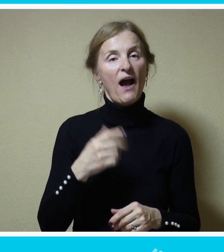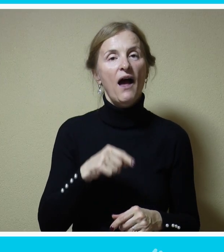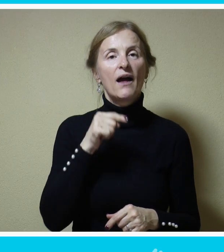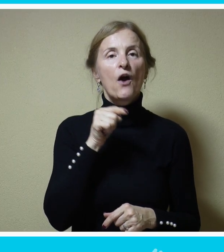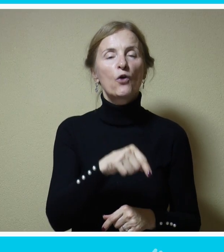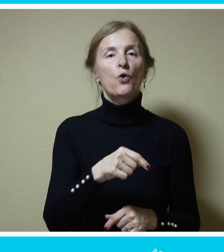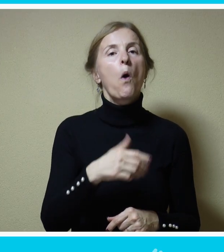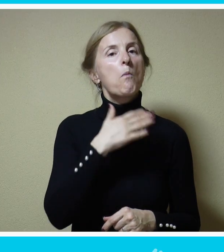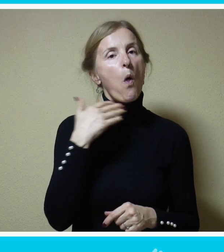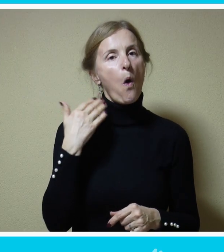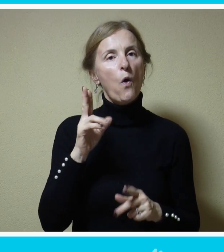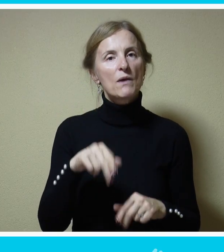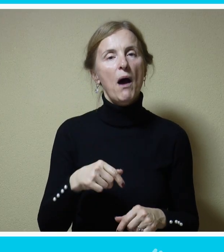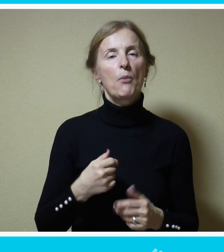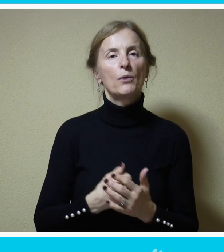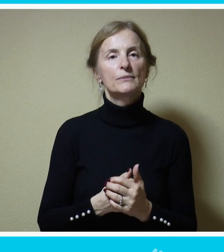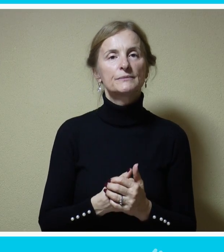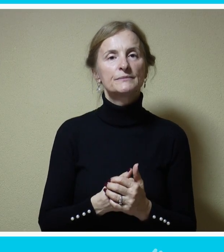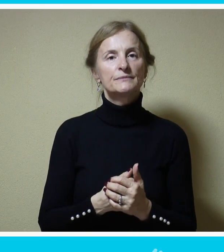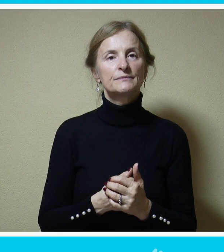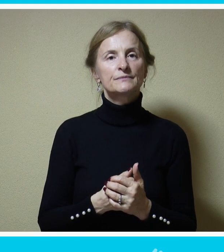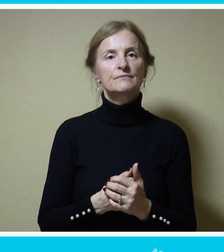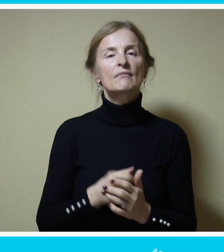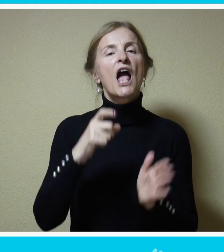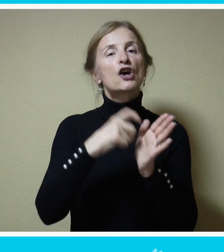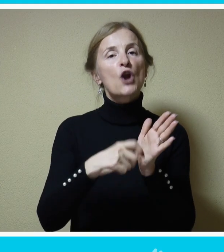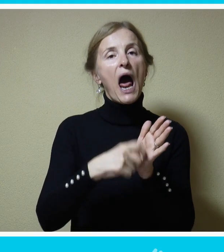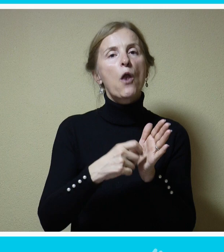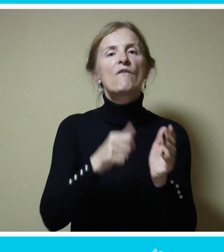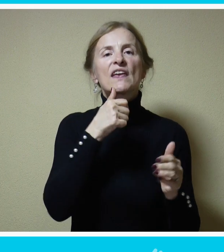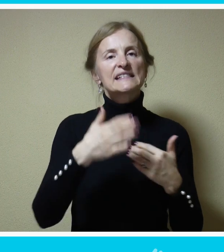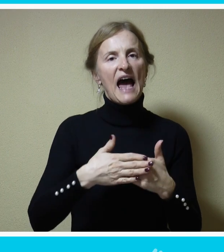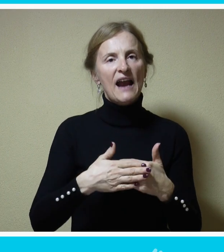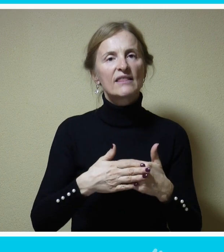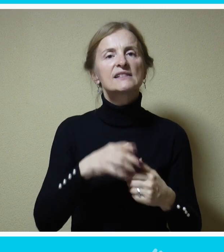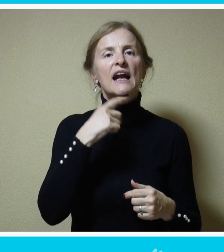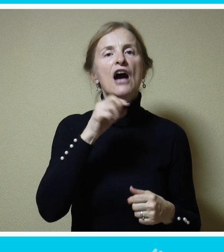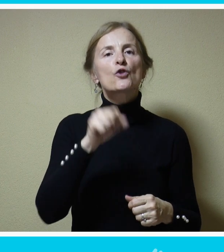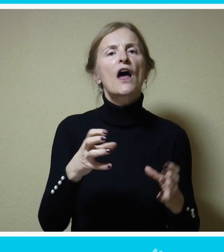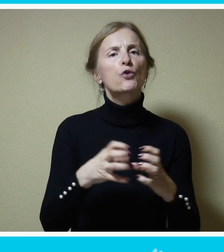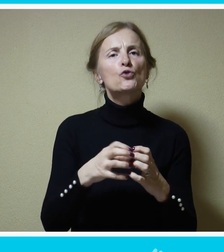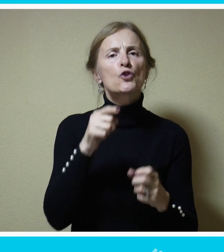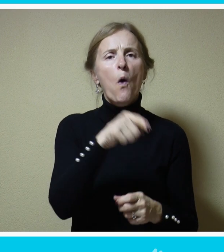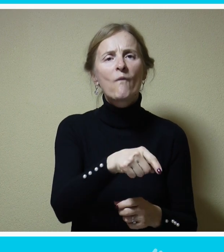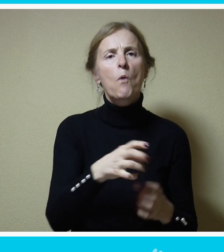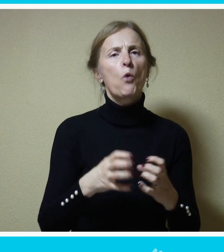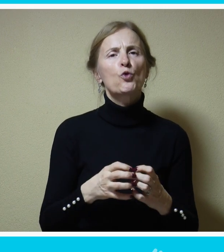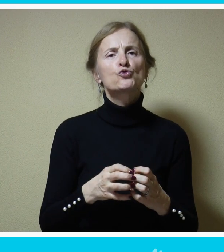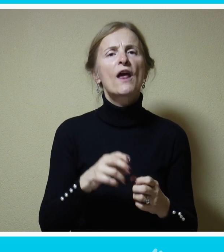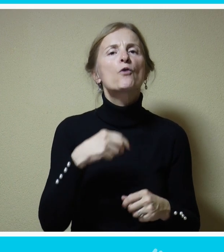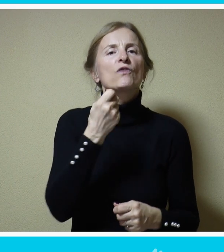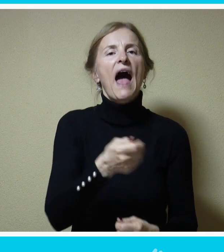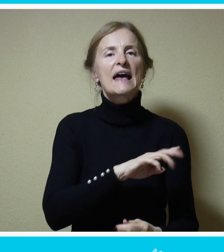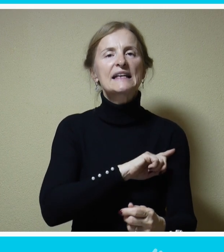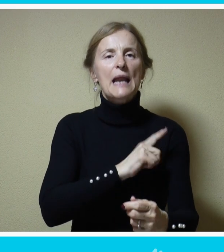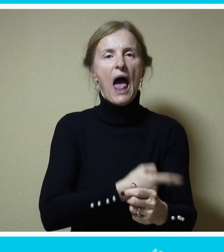uspjeha mnogo kroz to. Članovi i saradnici ističu da im druženje u ovom udruženju